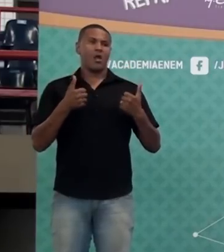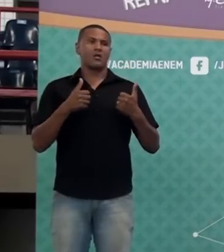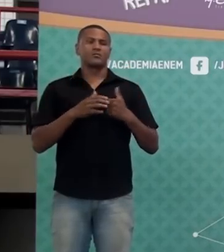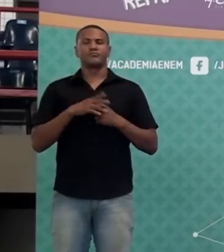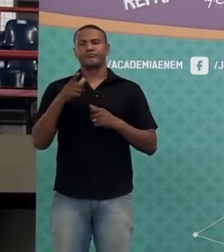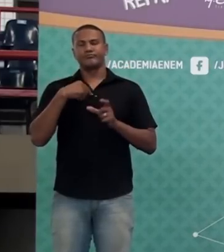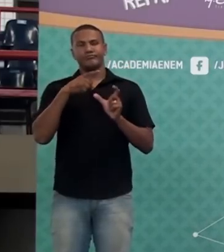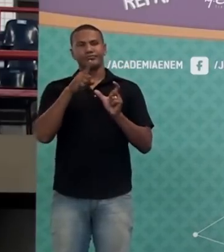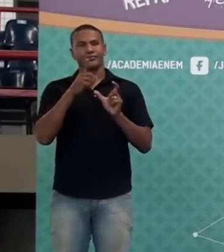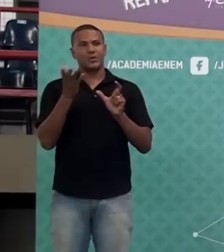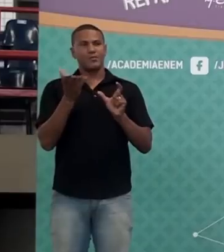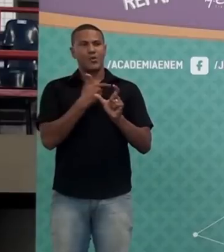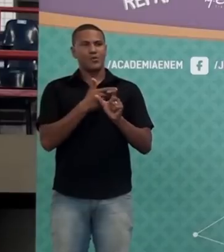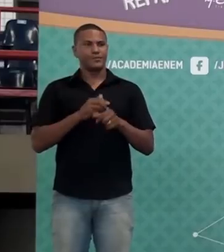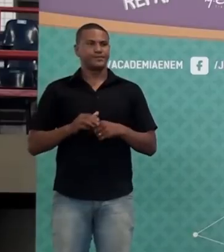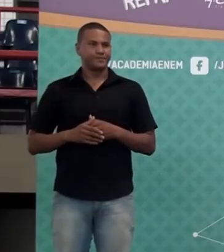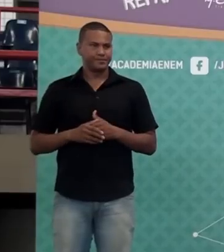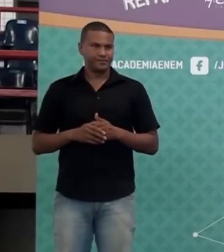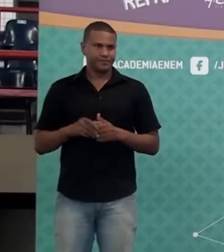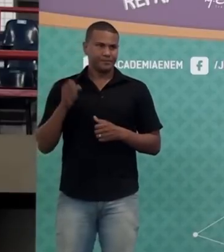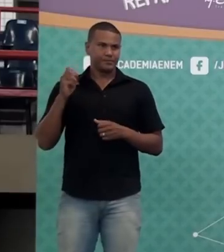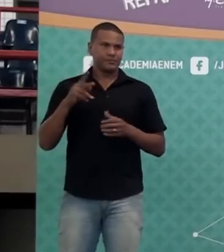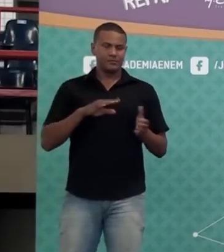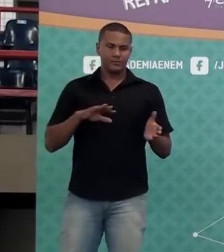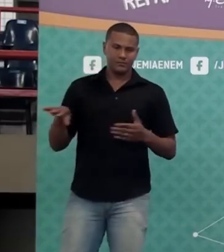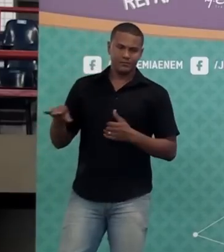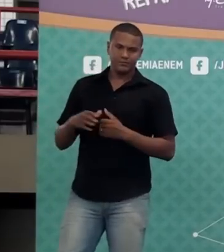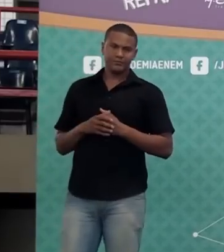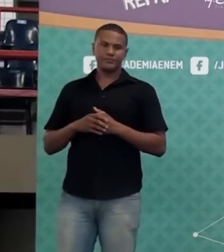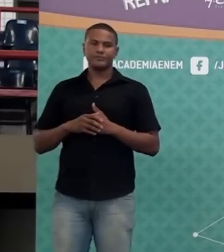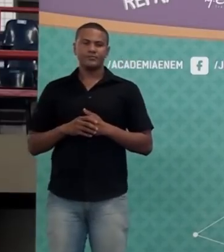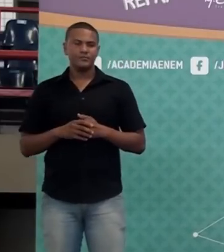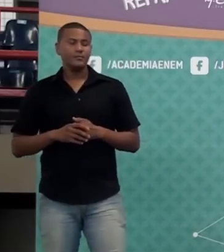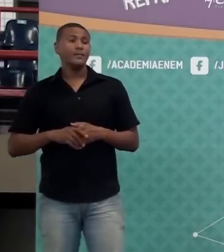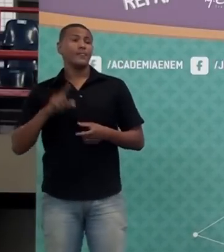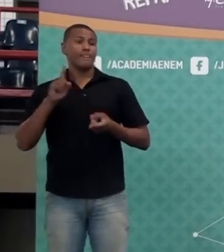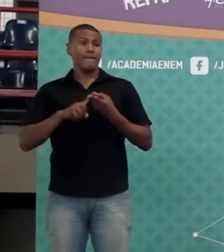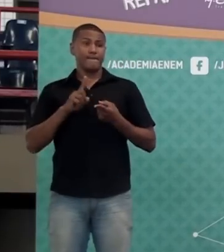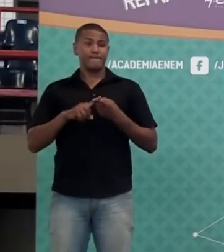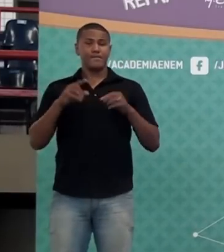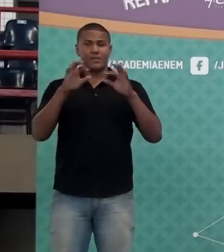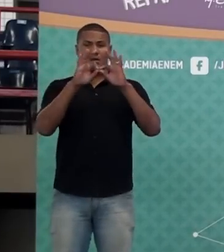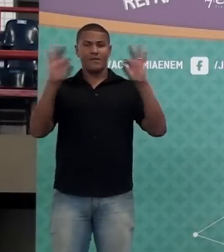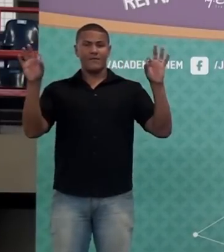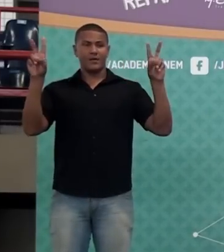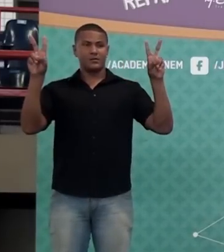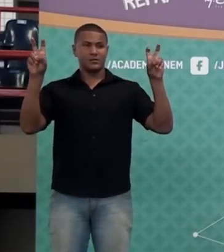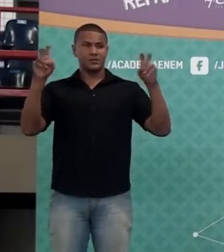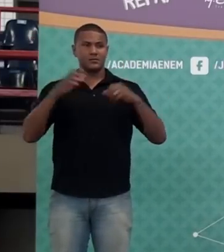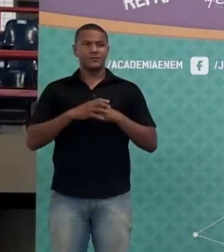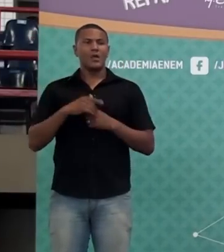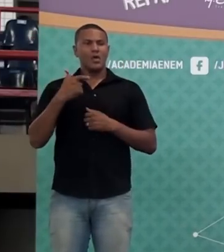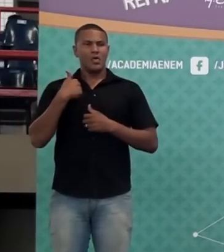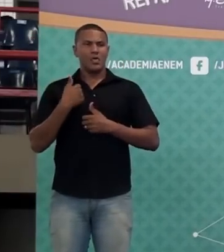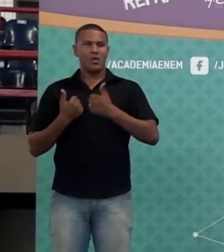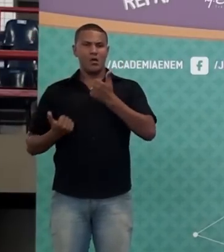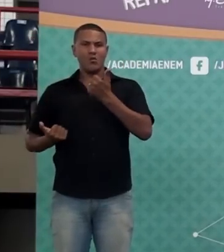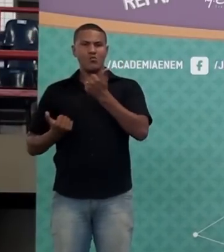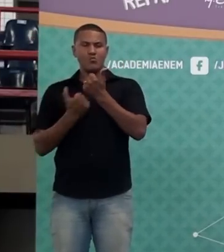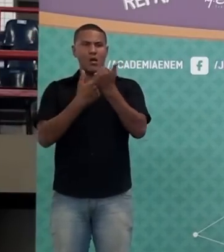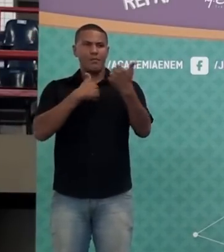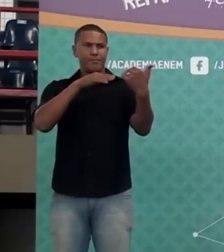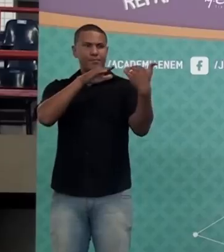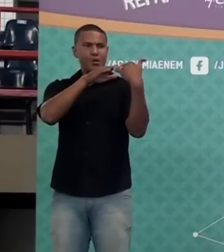eu apoio a ideia, usa-se acento agudo no verbo apoiar ou fica eu apoio sem o